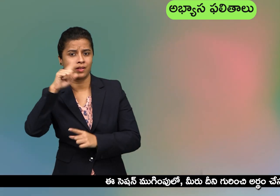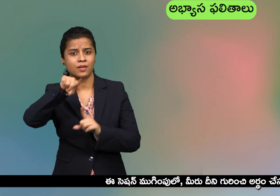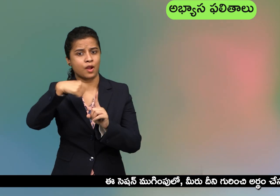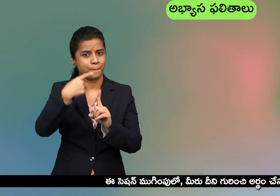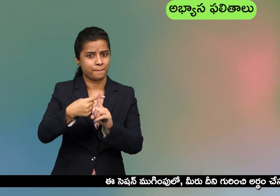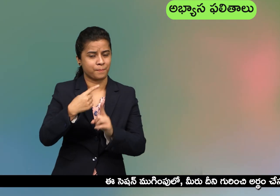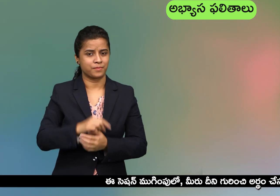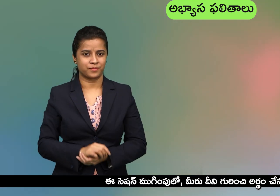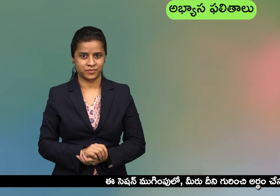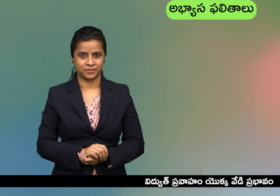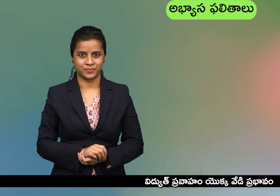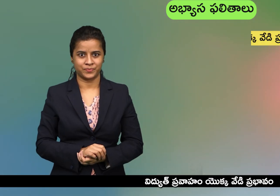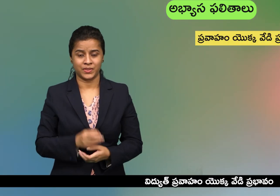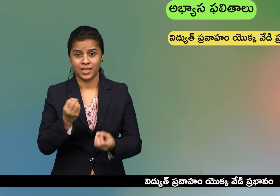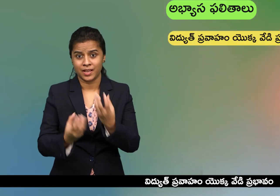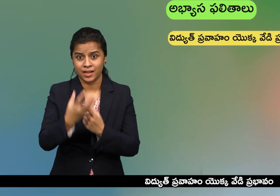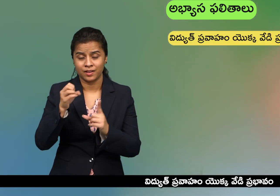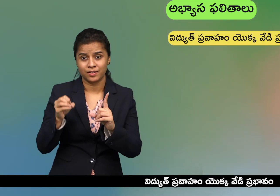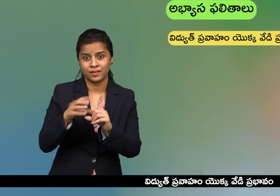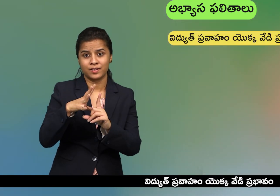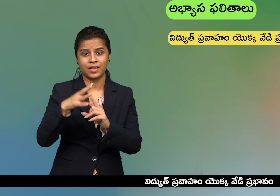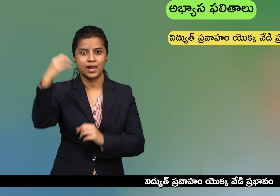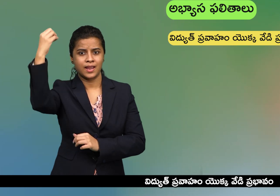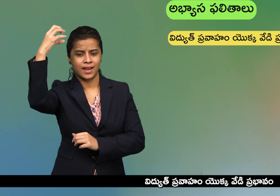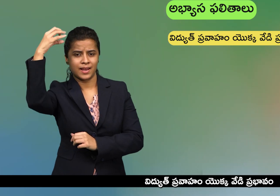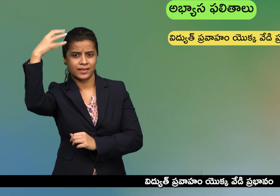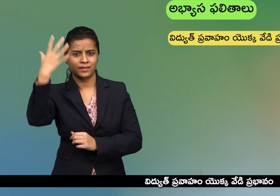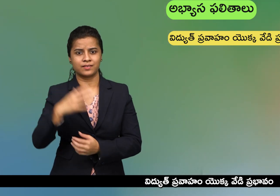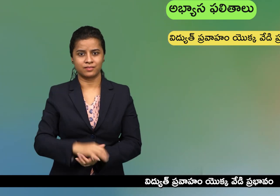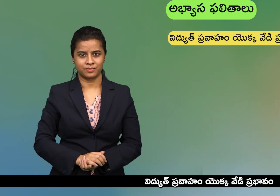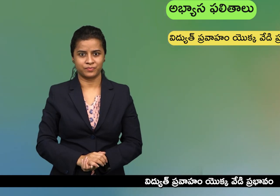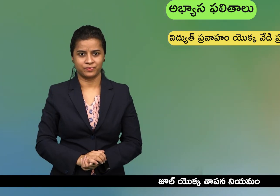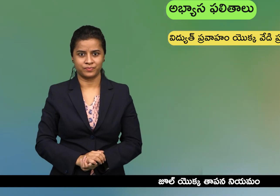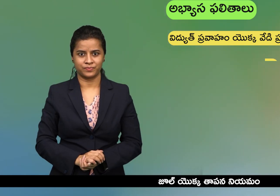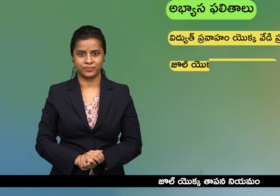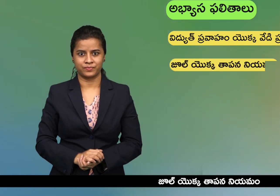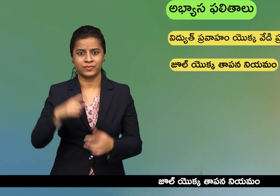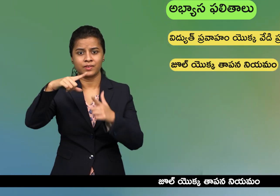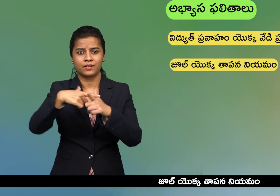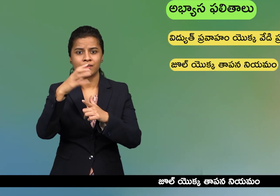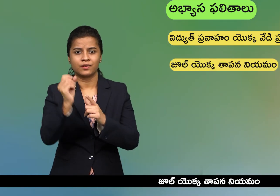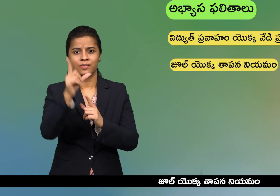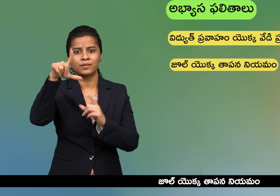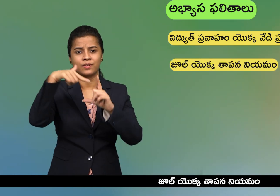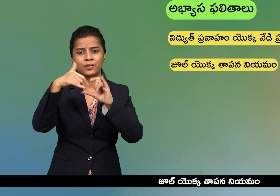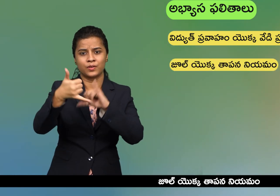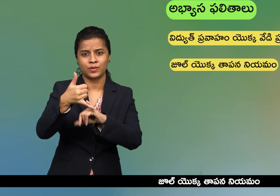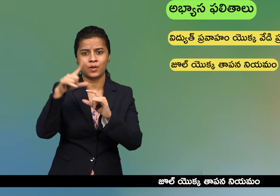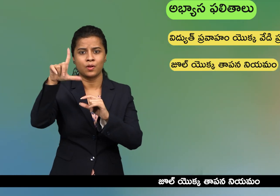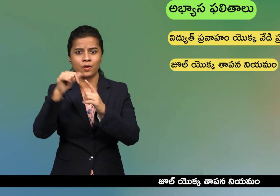చేసుకోగలరు. విద్యుత్ ప్రవాహం యొక్క వేడి ప్రభావం, జూల్ యొక్క తాపన నియమం,